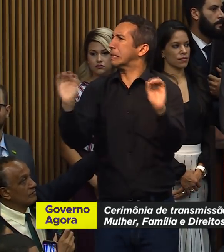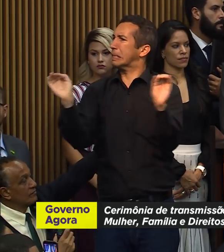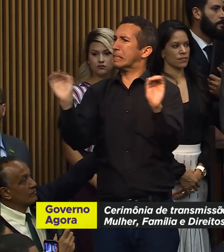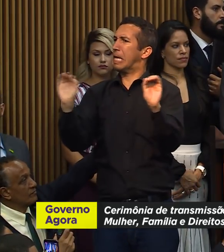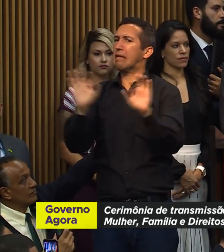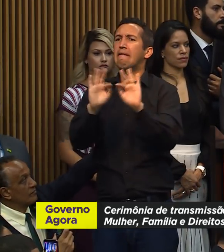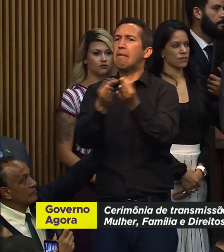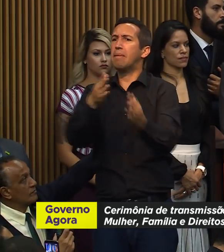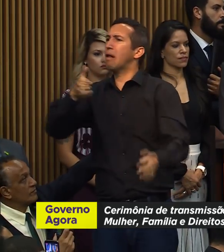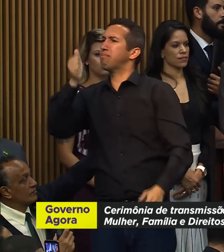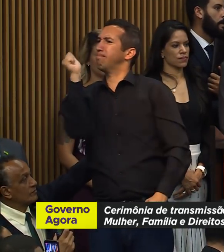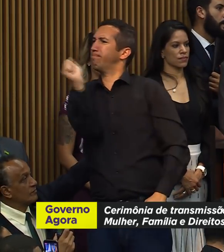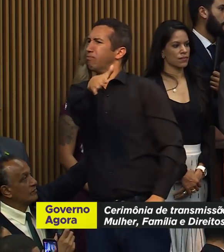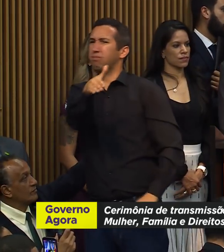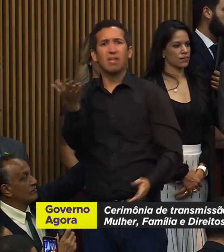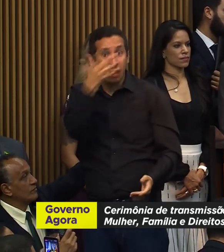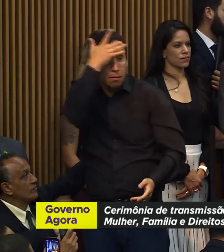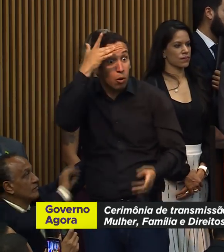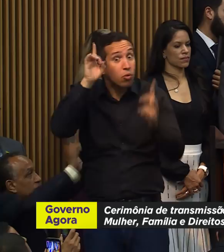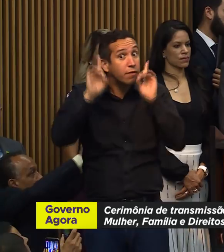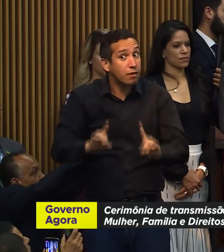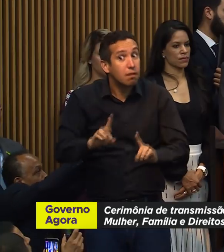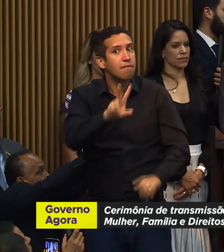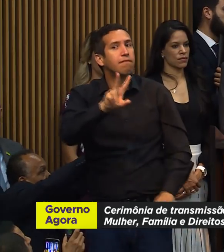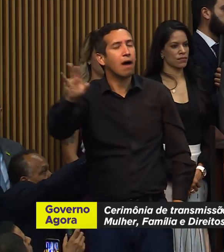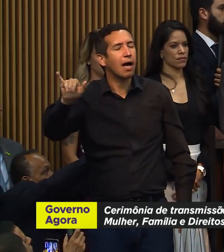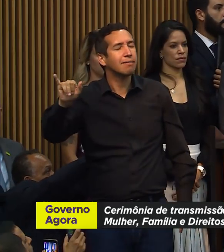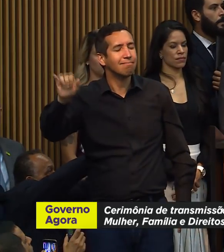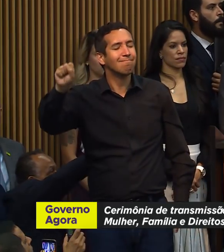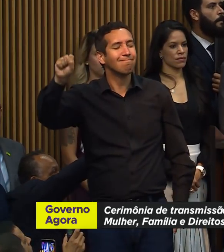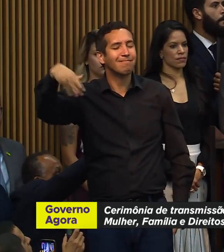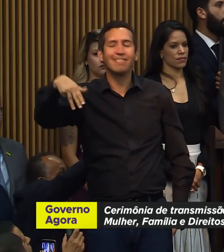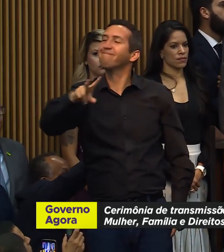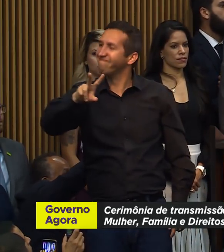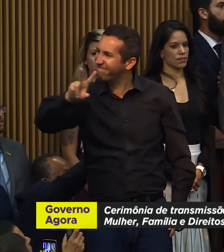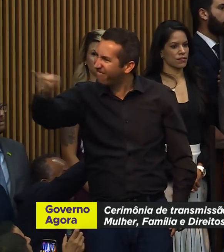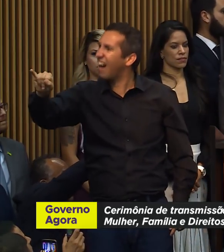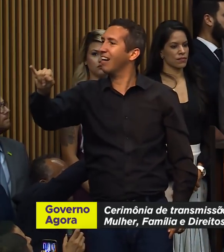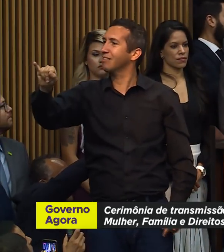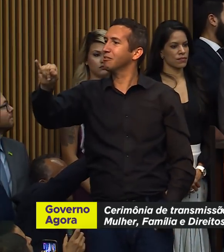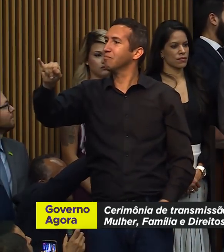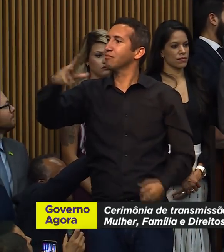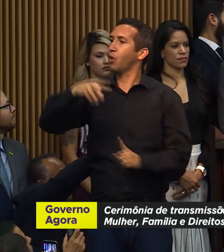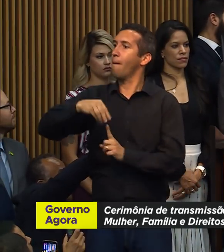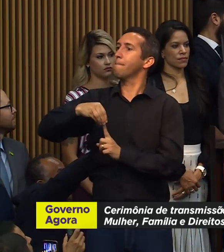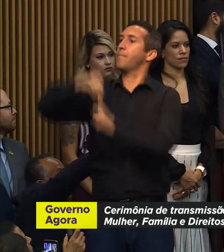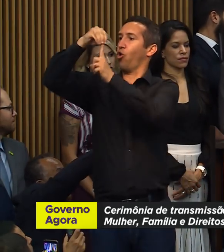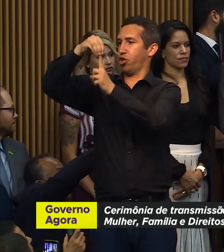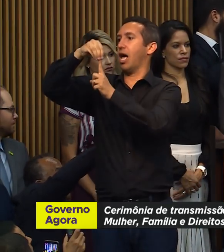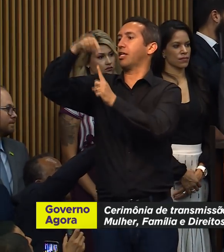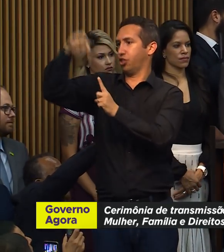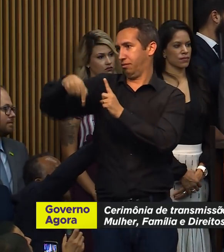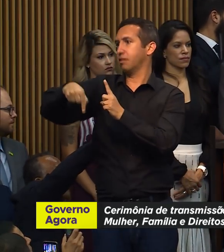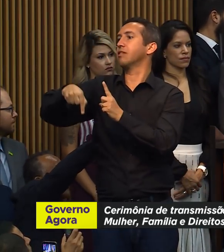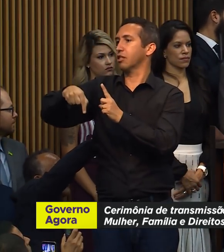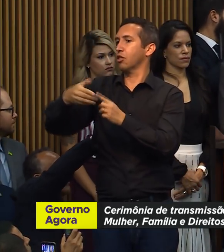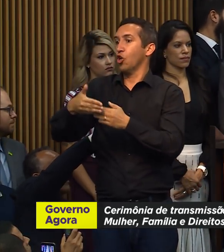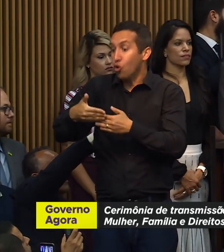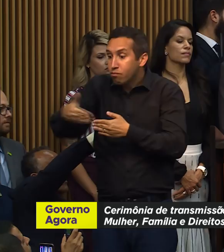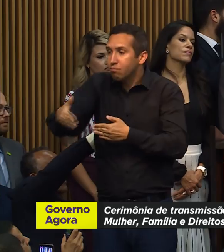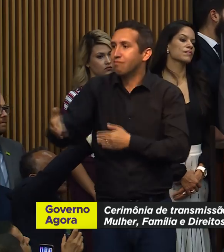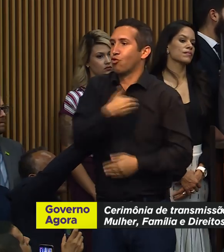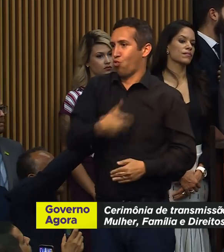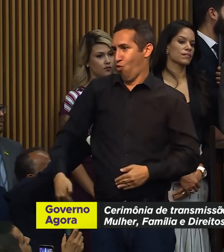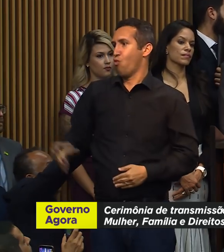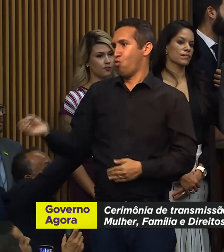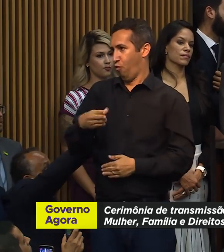pela família. As pessoas com deficiência serão e estarão no protagonismo deste ministério. É um novo tempo para as